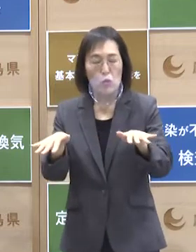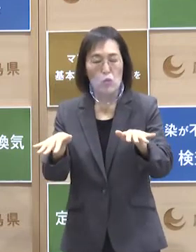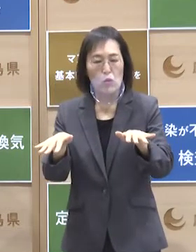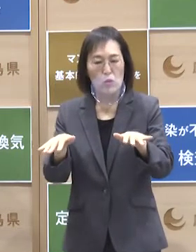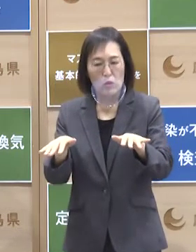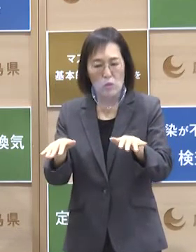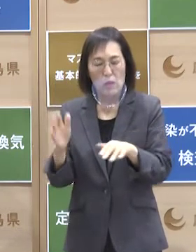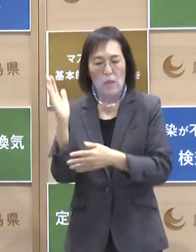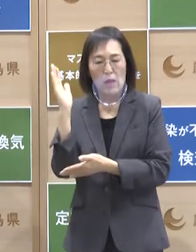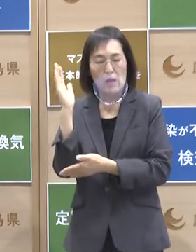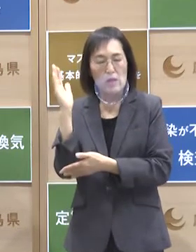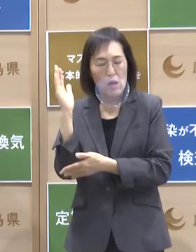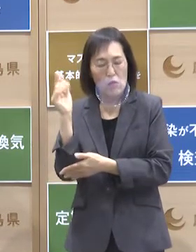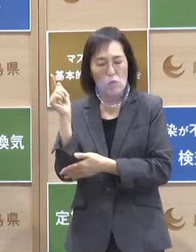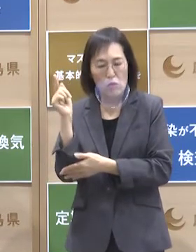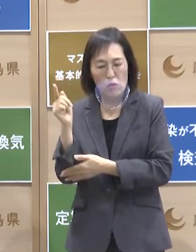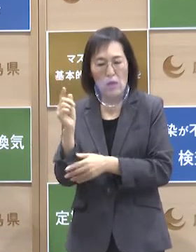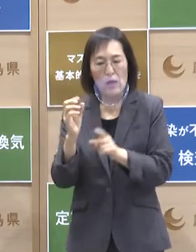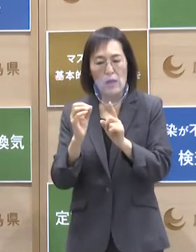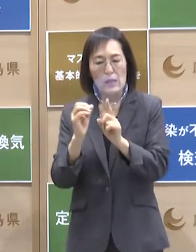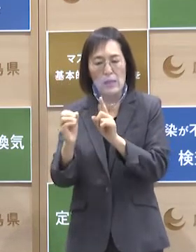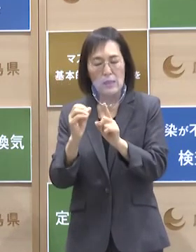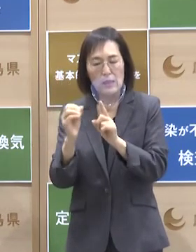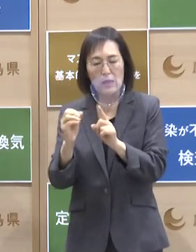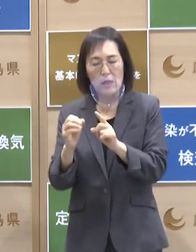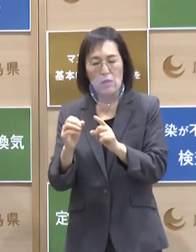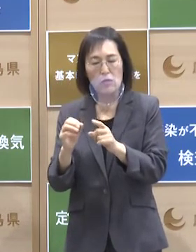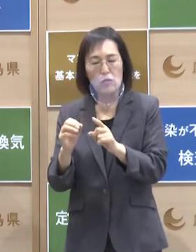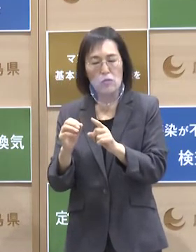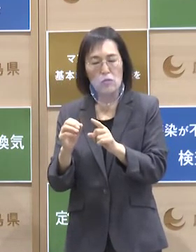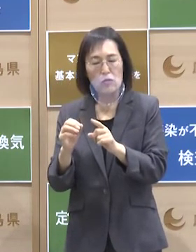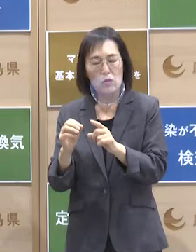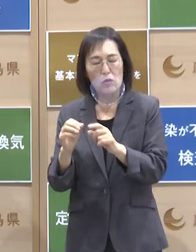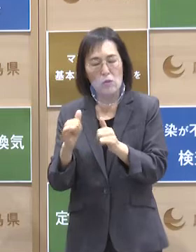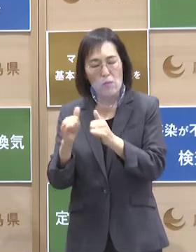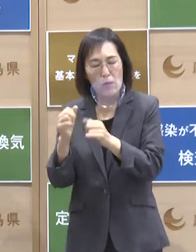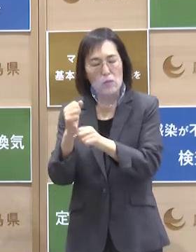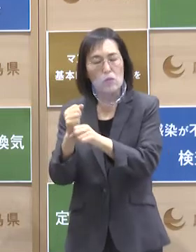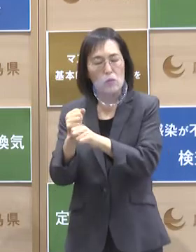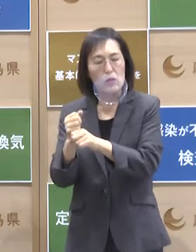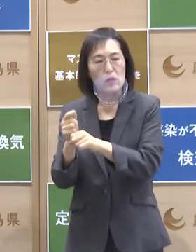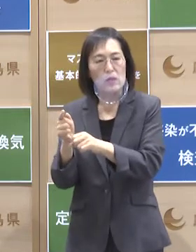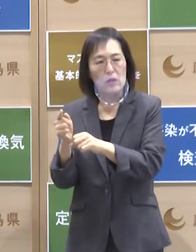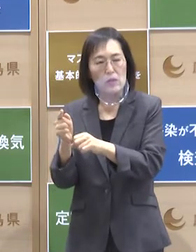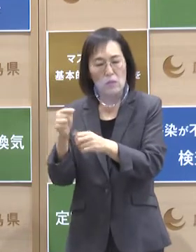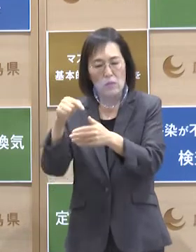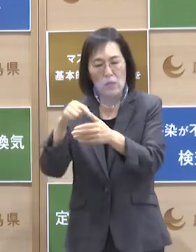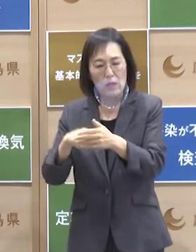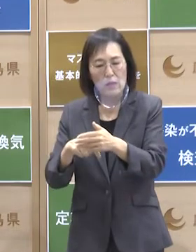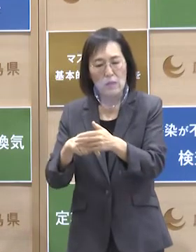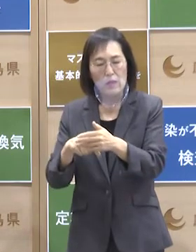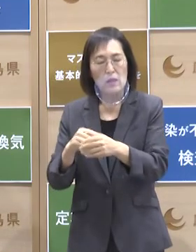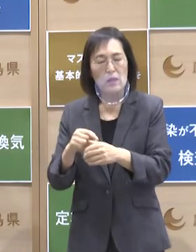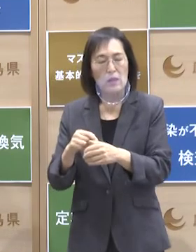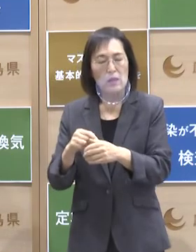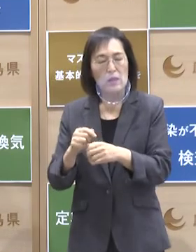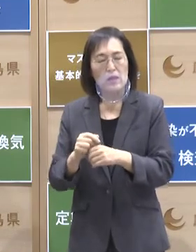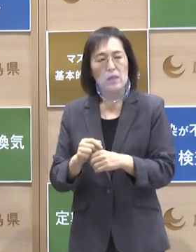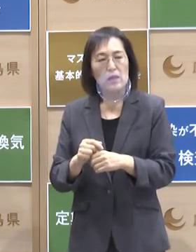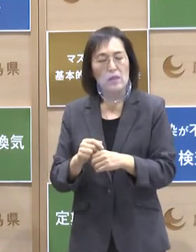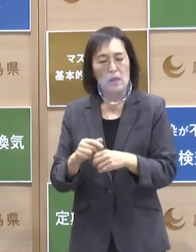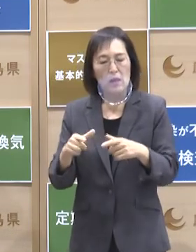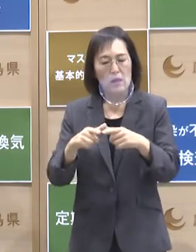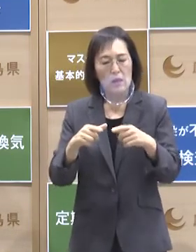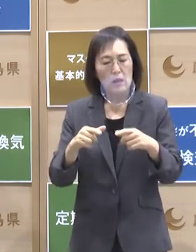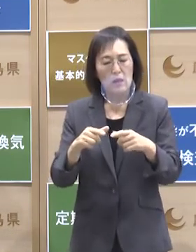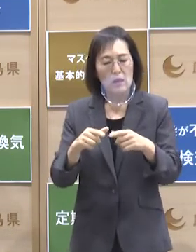度創設予定のデジタル田園都市構想の交付金の一部について、住民のカード取得率が全国